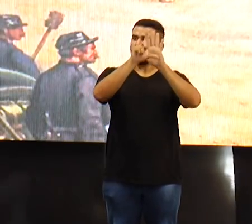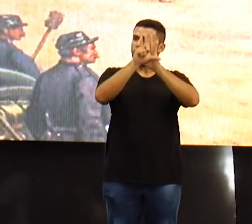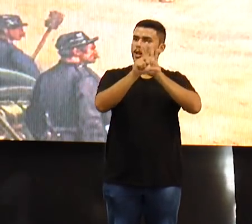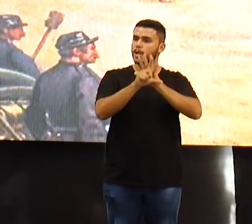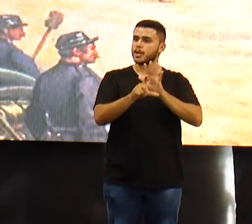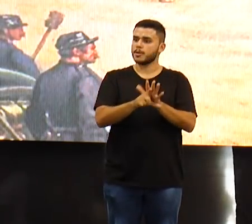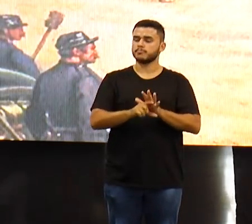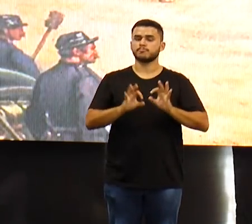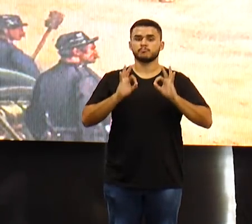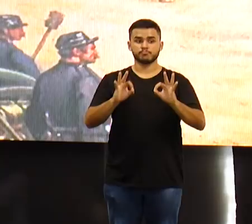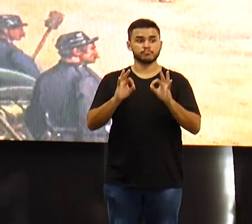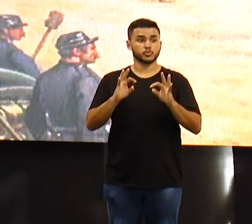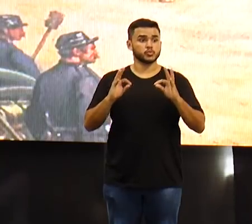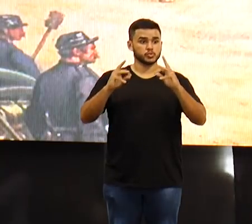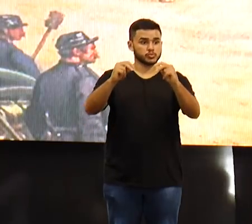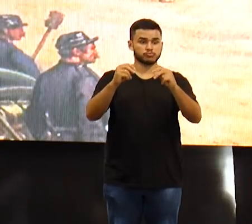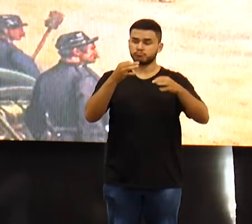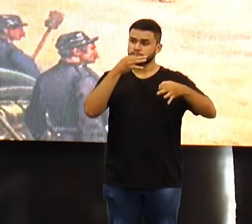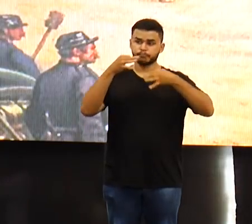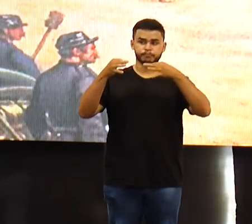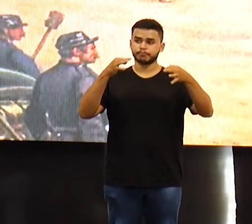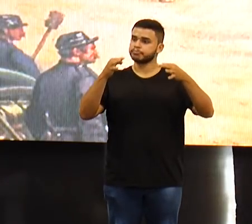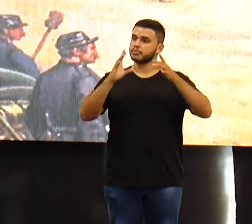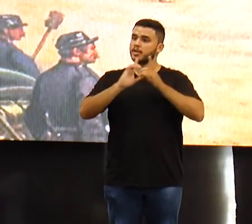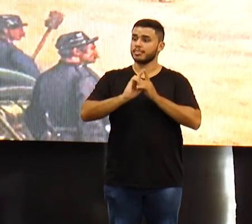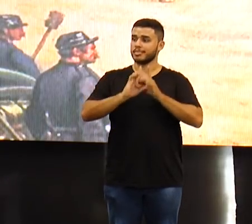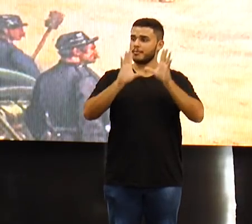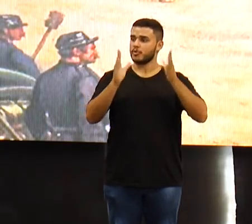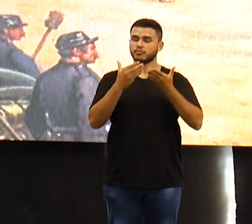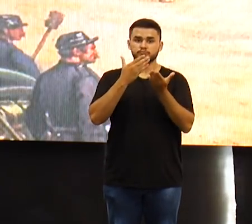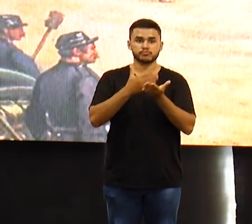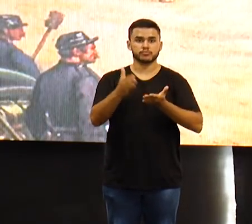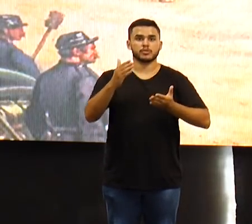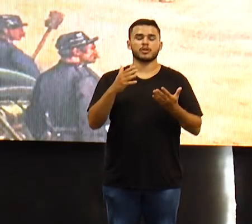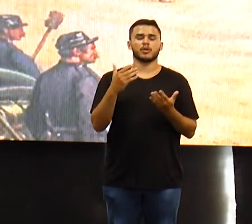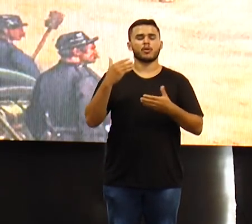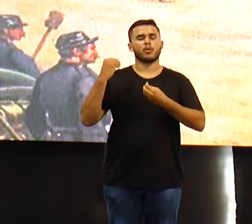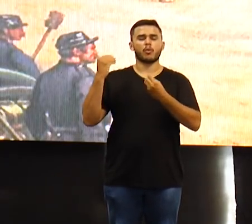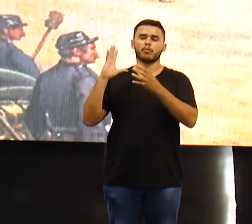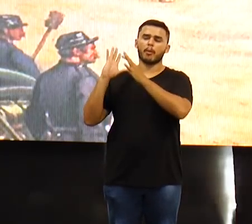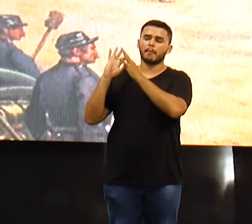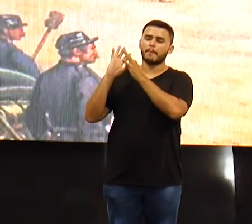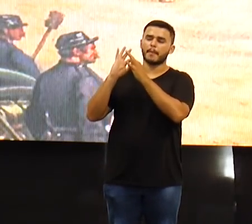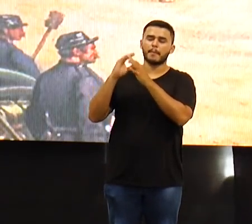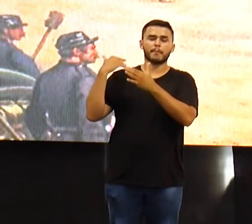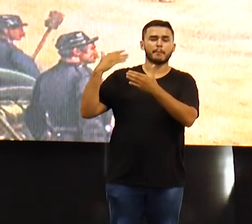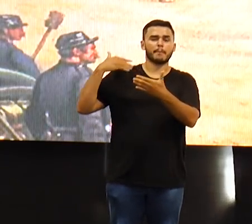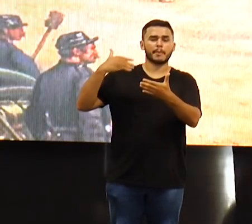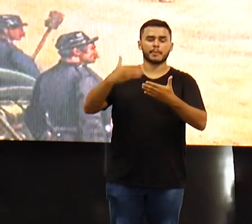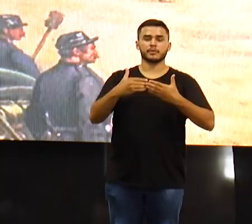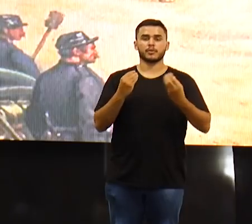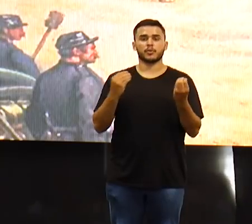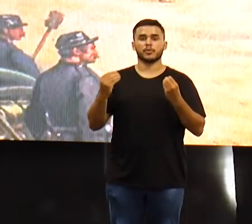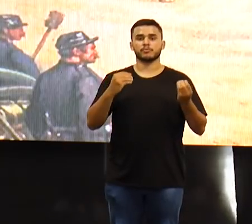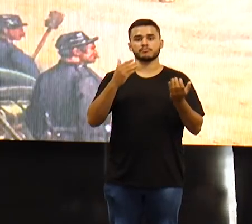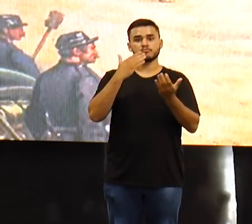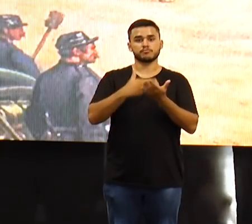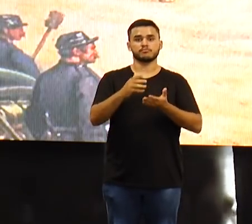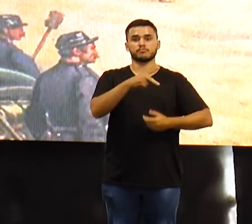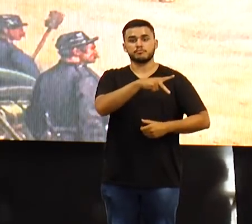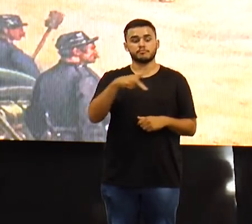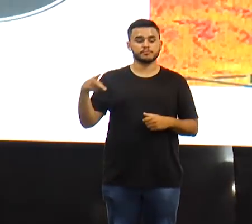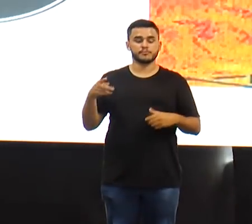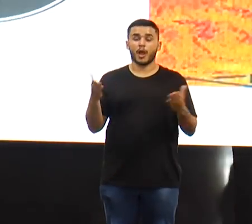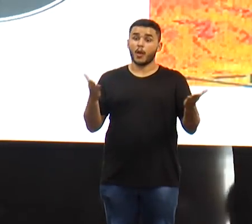enfim, certo? Todo o contexto da proclamação da República é interessante para a gente relembrar nesse ano